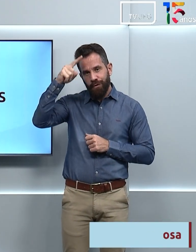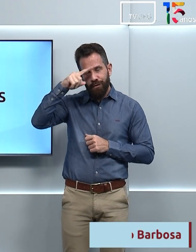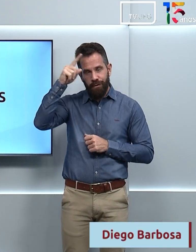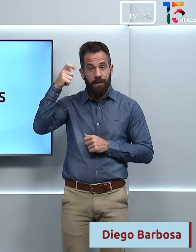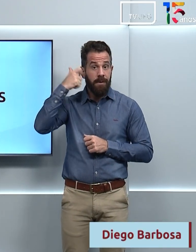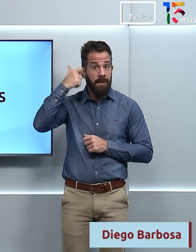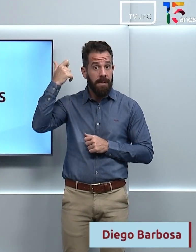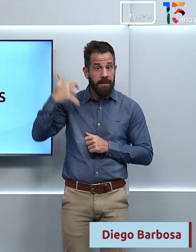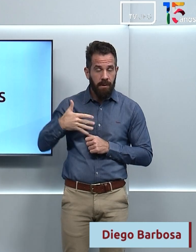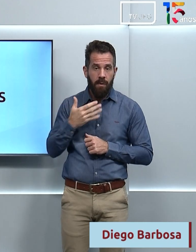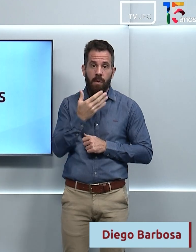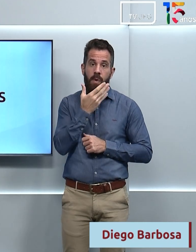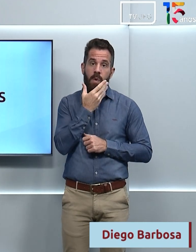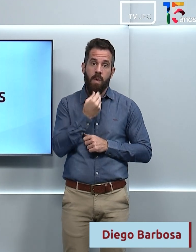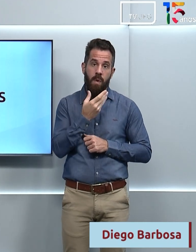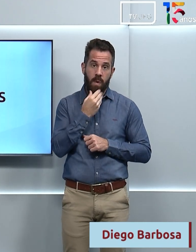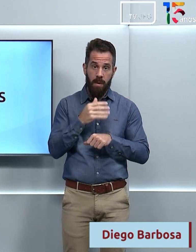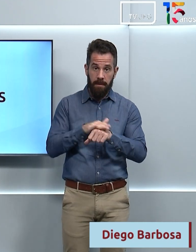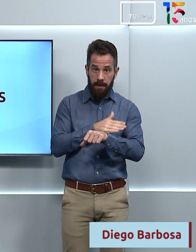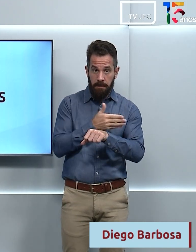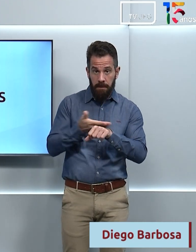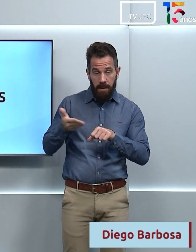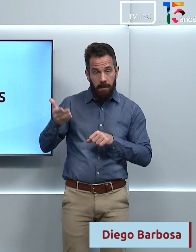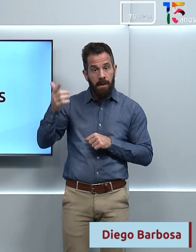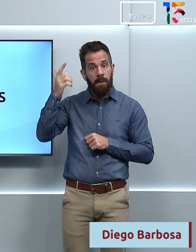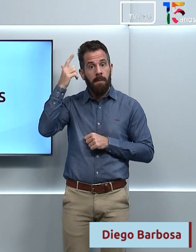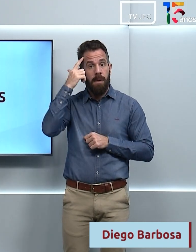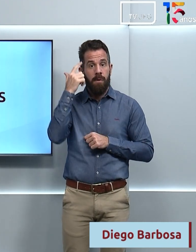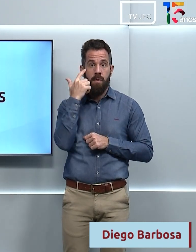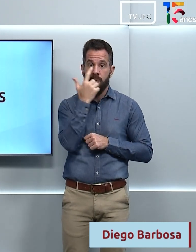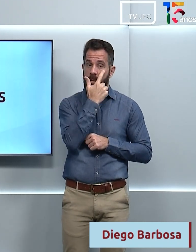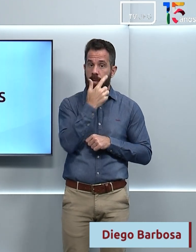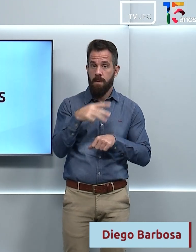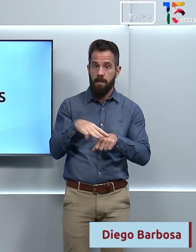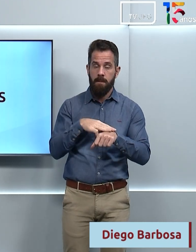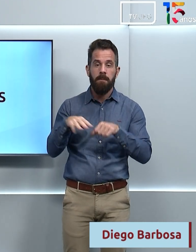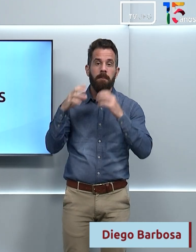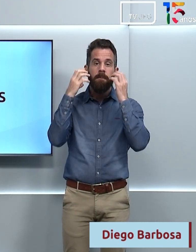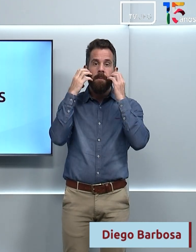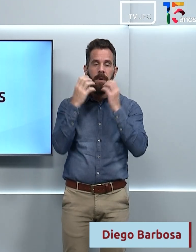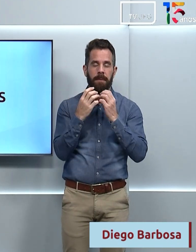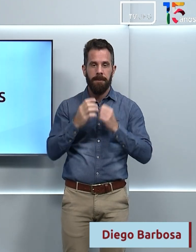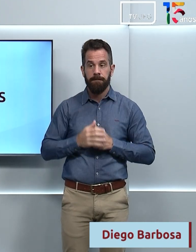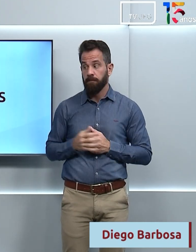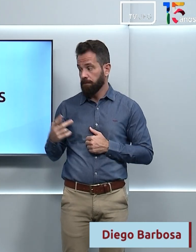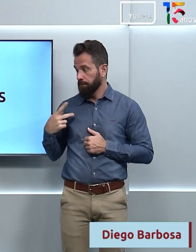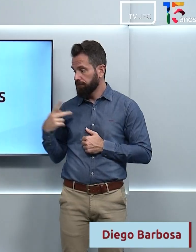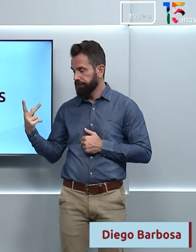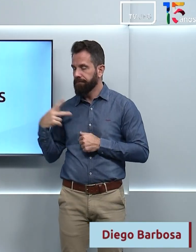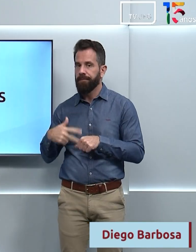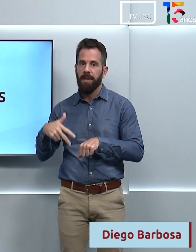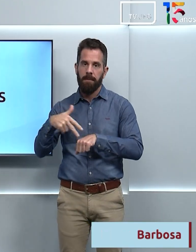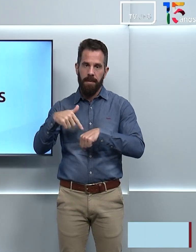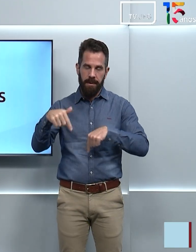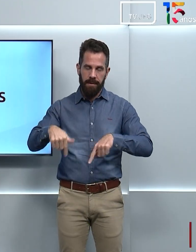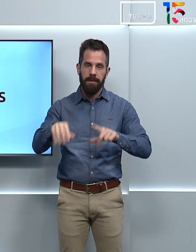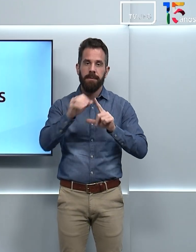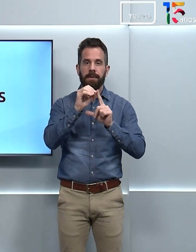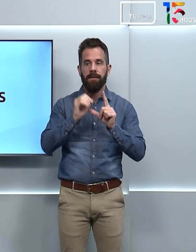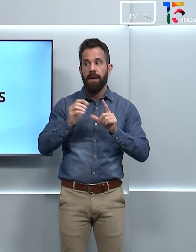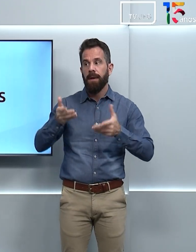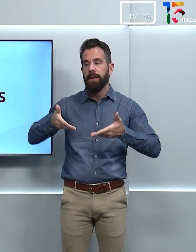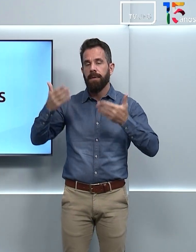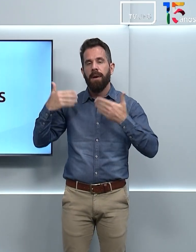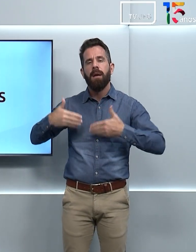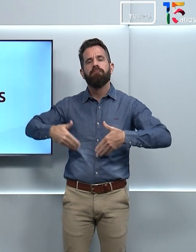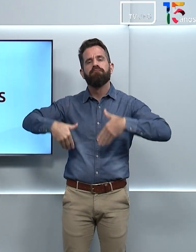se descreve como um homem de pele clara, com cabelos e olhos castanhos e barba cheia. Nós dois estamos de pé e atrás está o